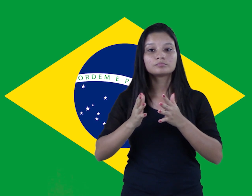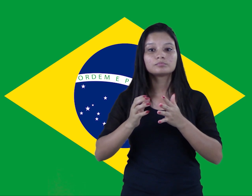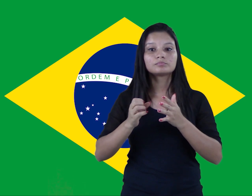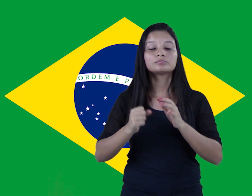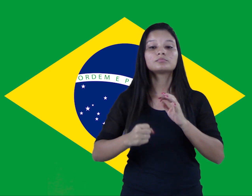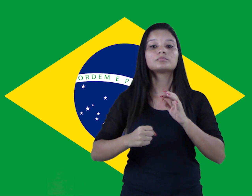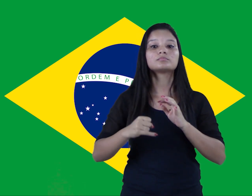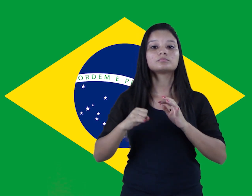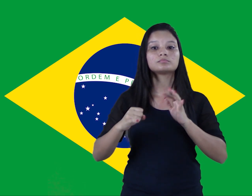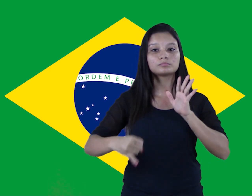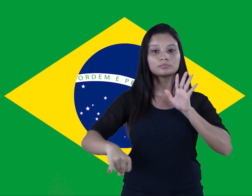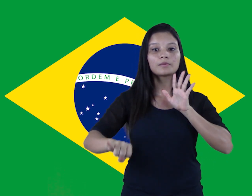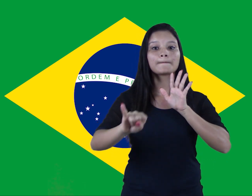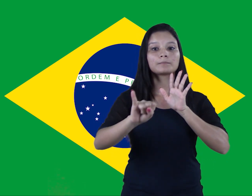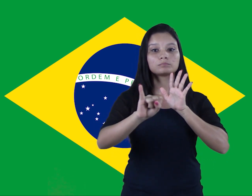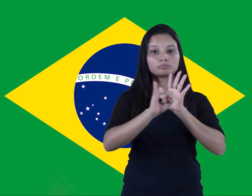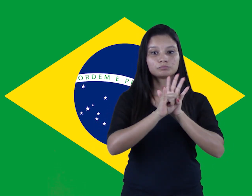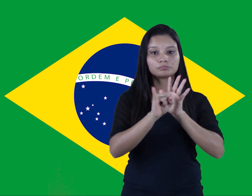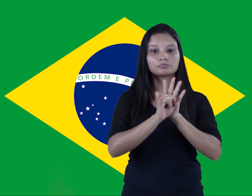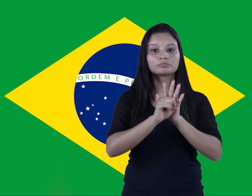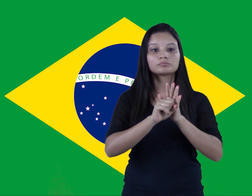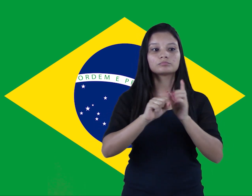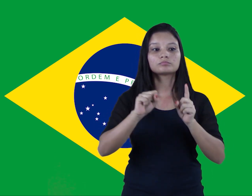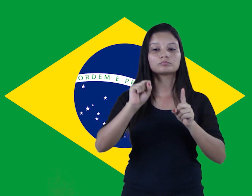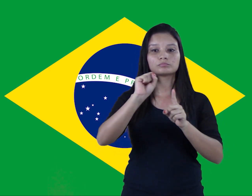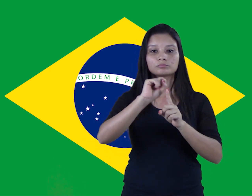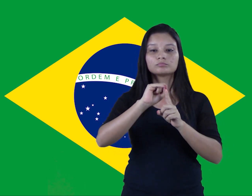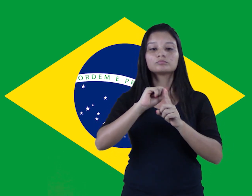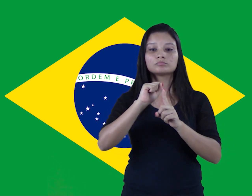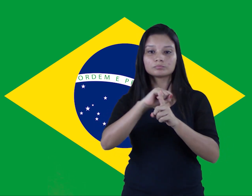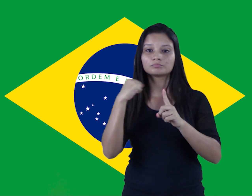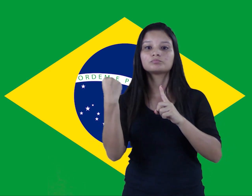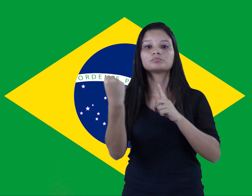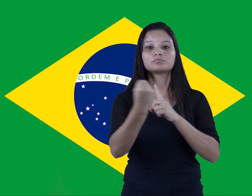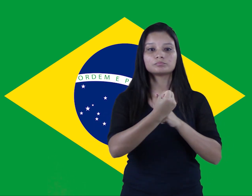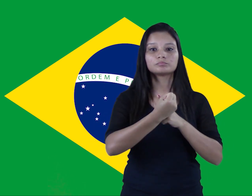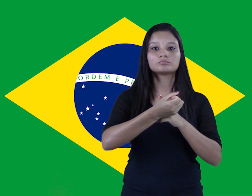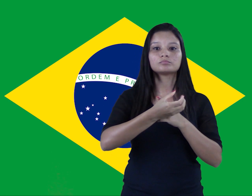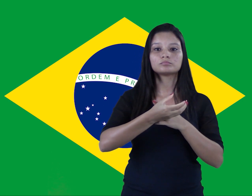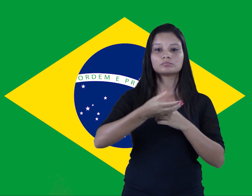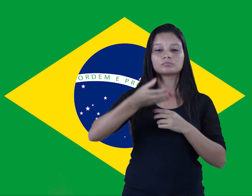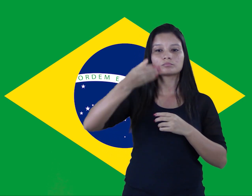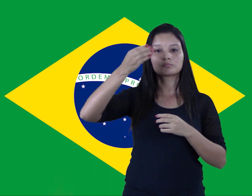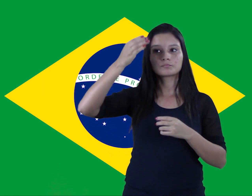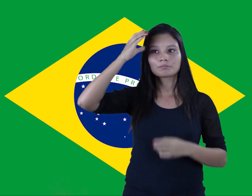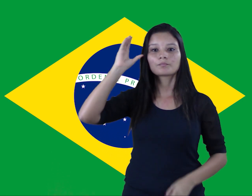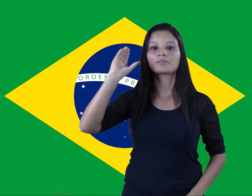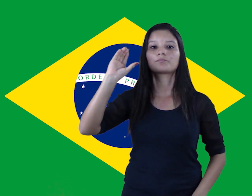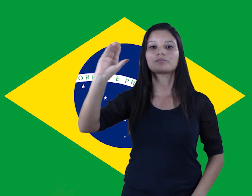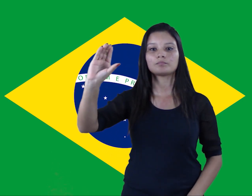é determinante para a formação da identidade social,